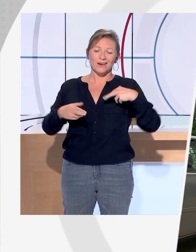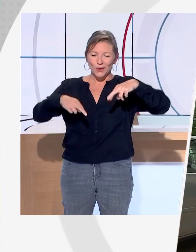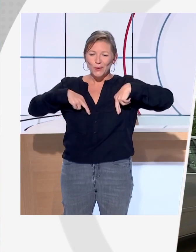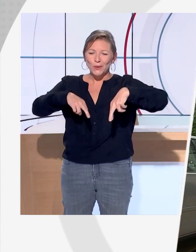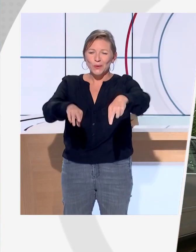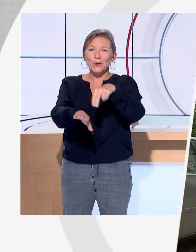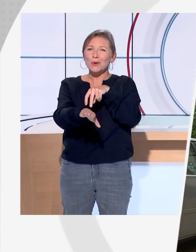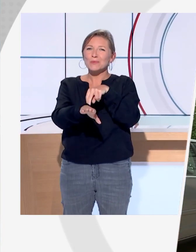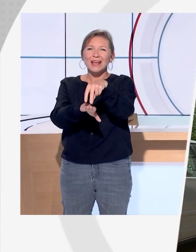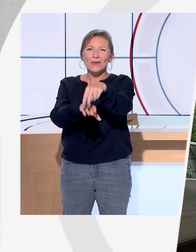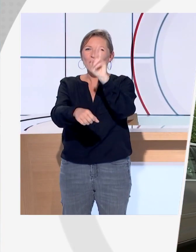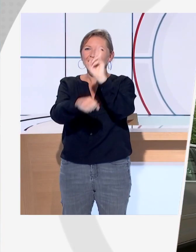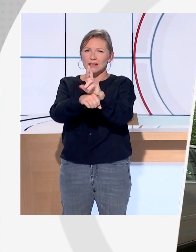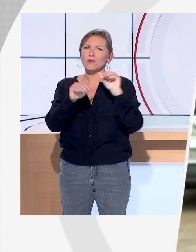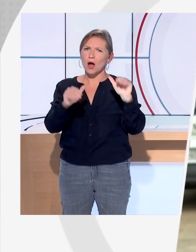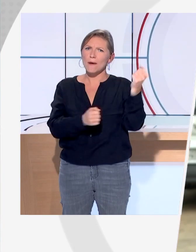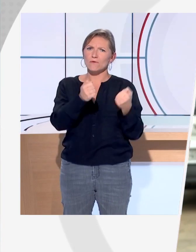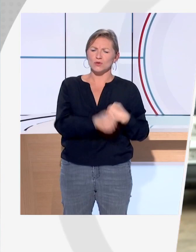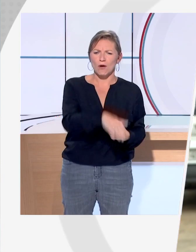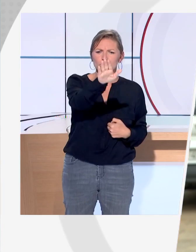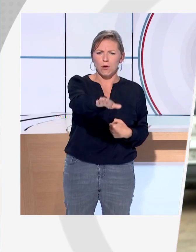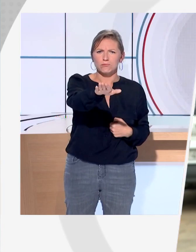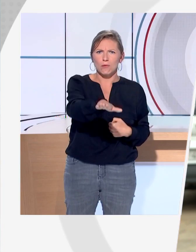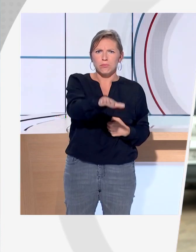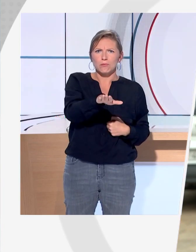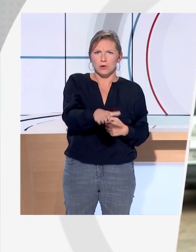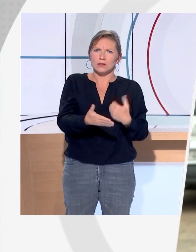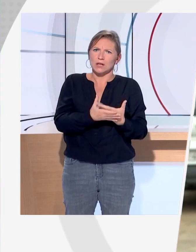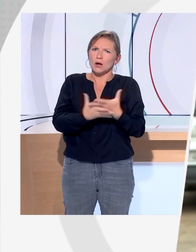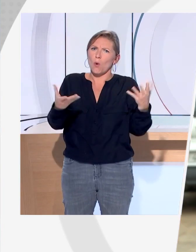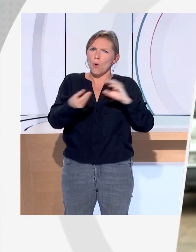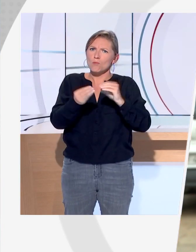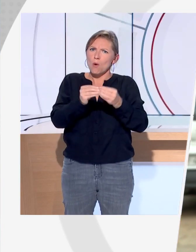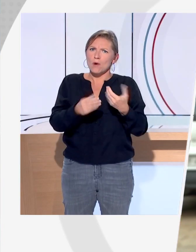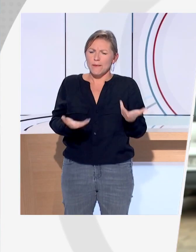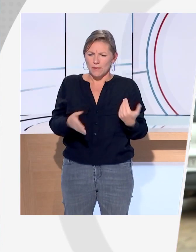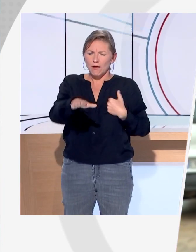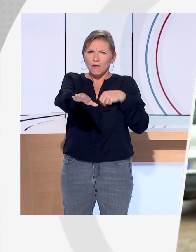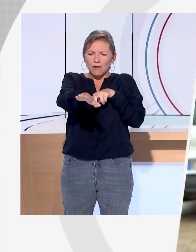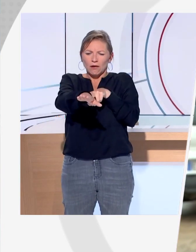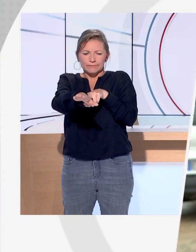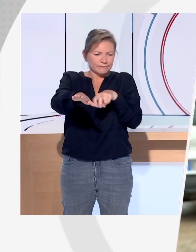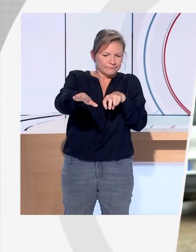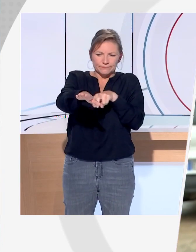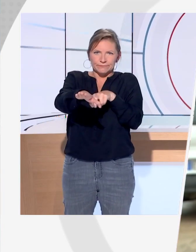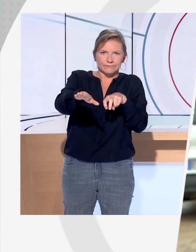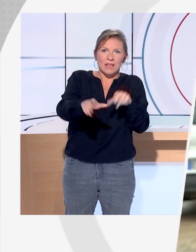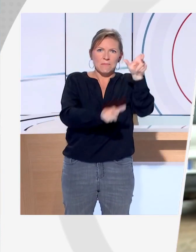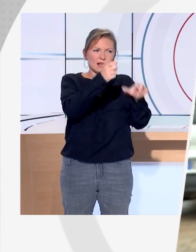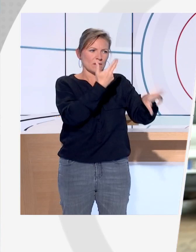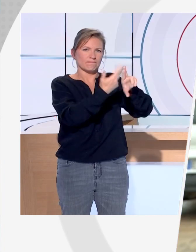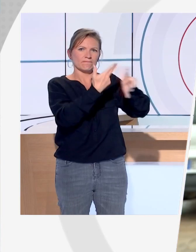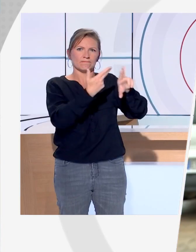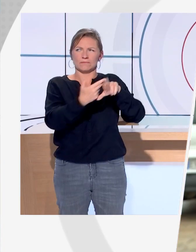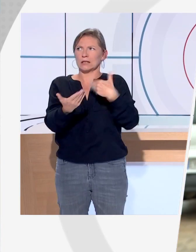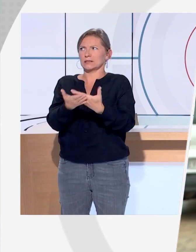partie piétonne, les voitures stationnent. C'est un gros problème soulevé par les répondants du baromètre Marche en ville.